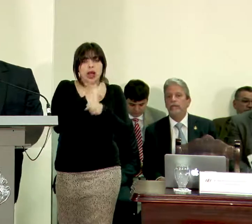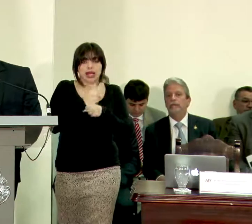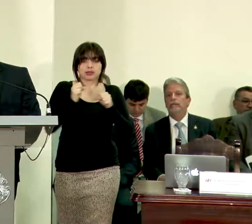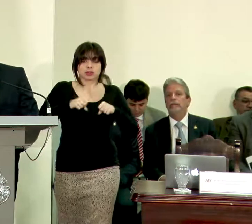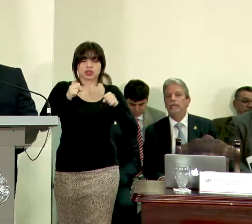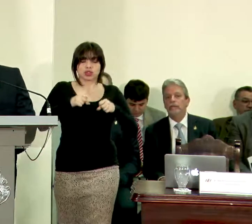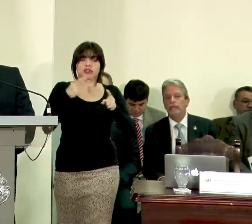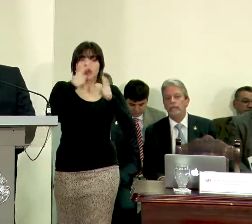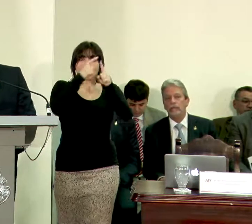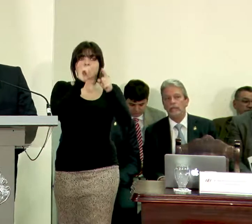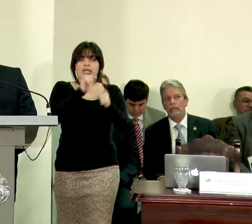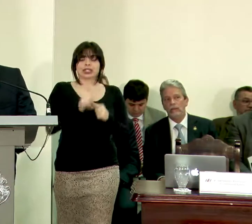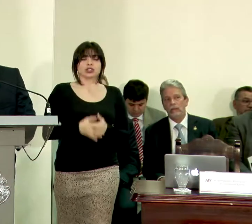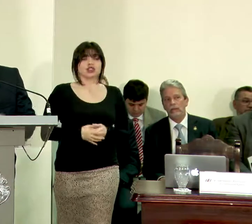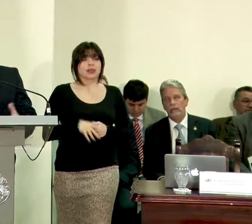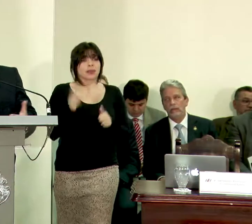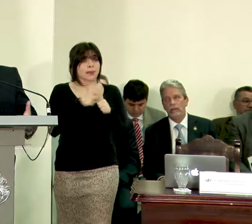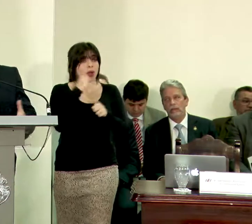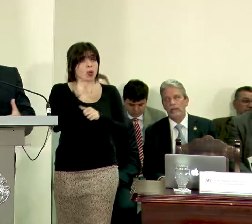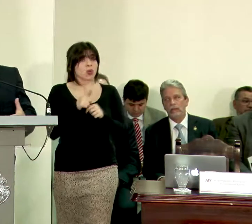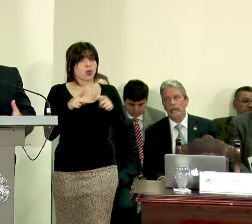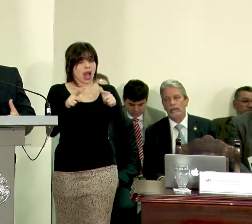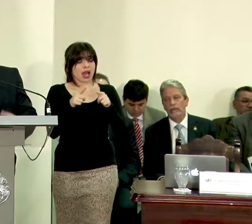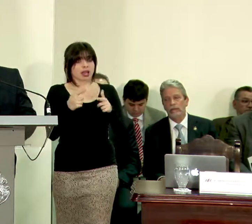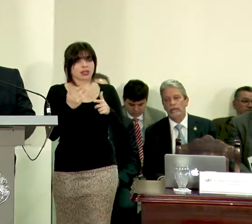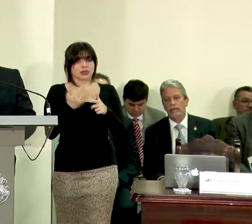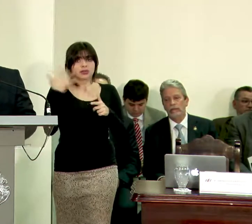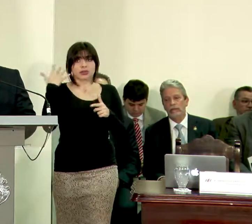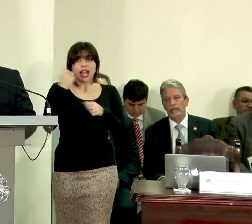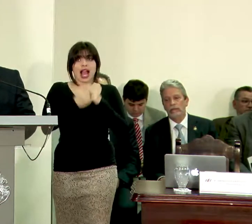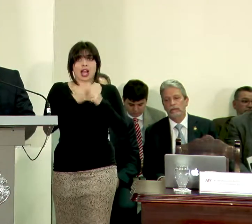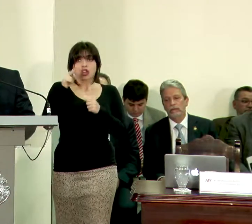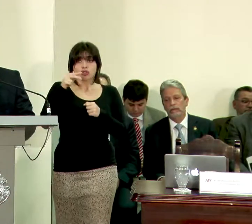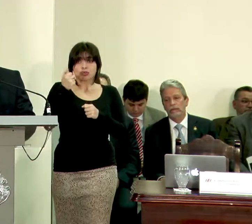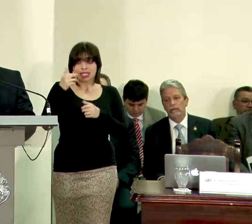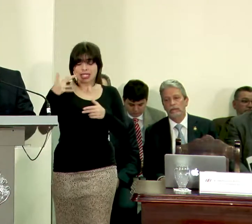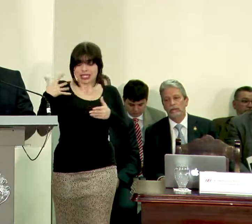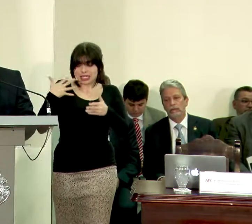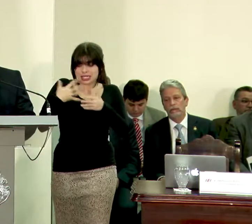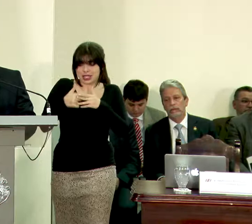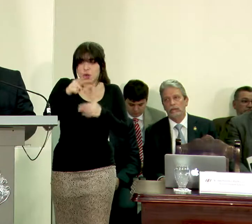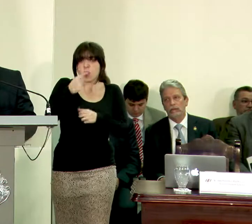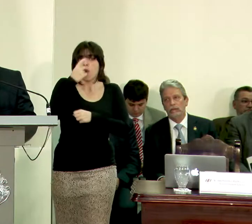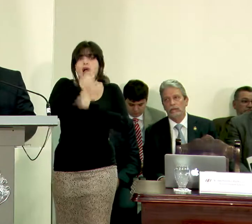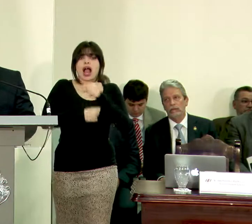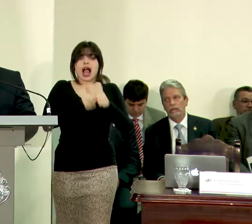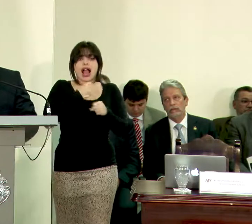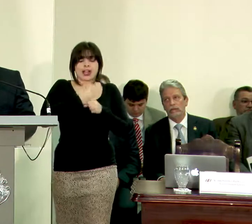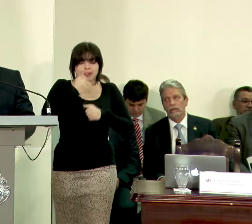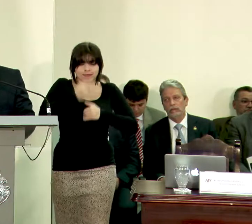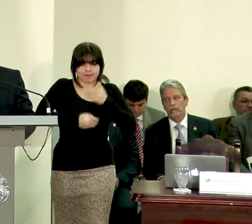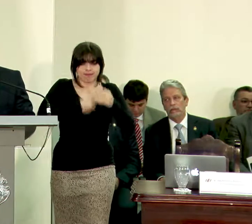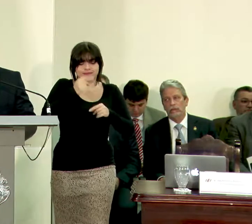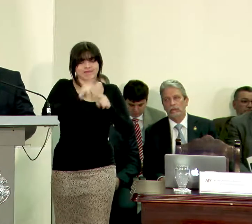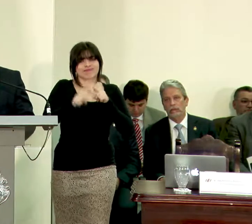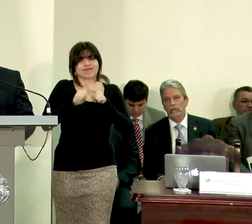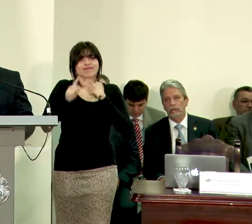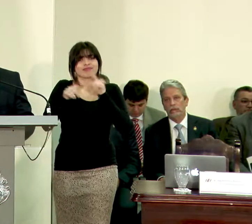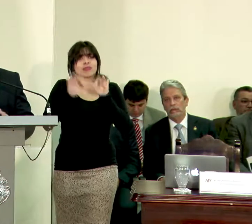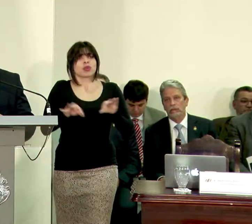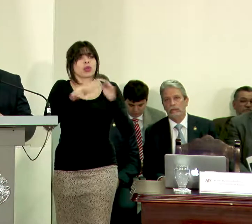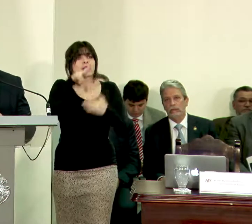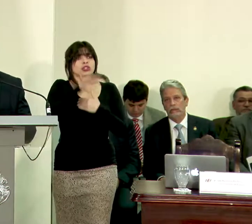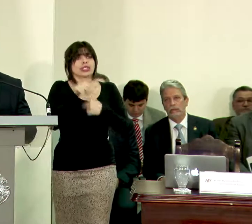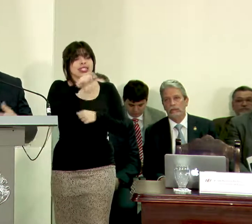viable la meta. En primer lugar, el año 2015 ha sido un año de gestión de una cantidad importante de proyectos.